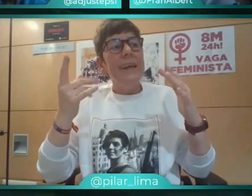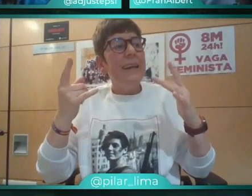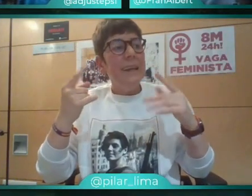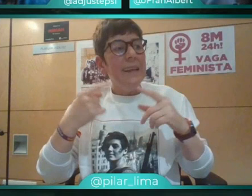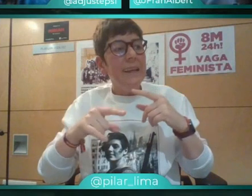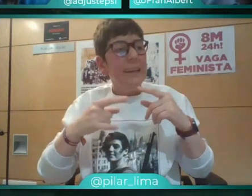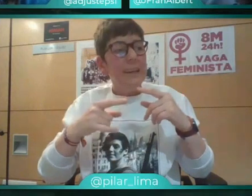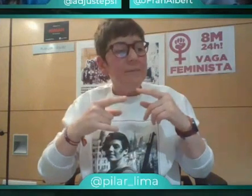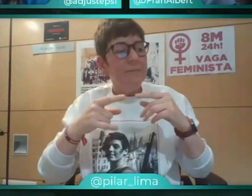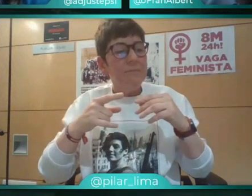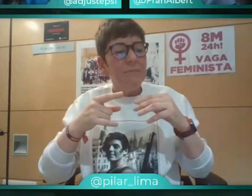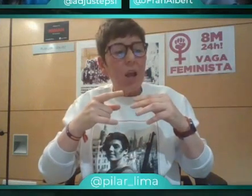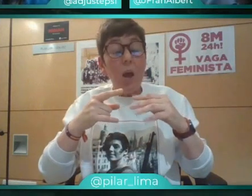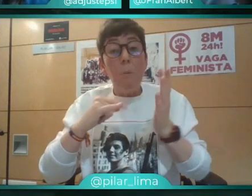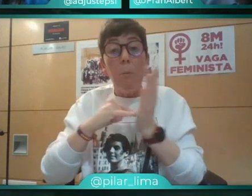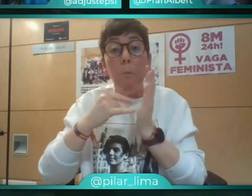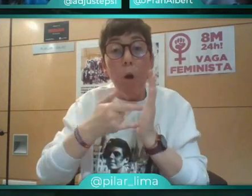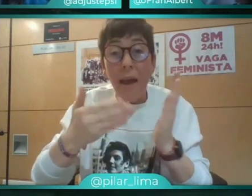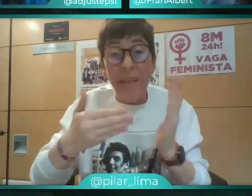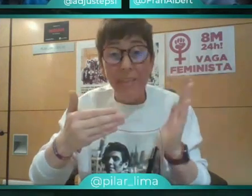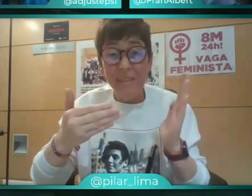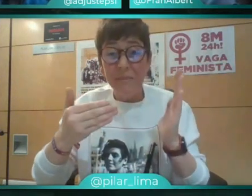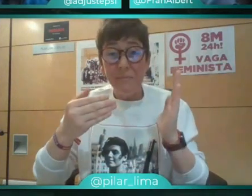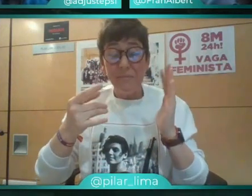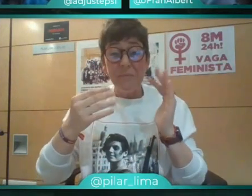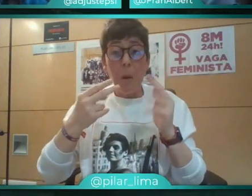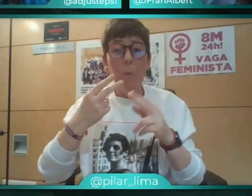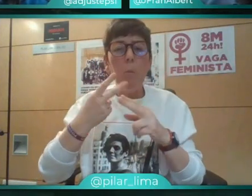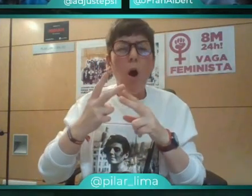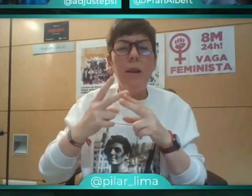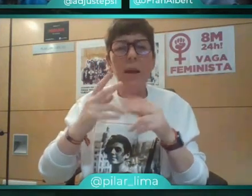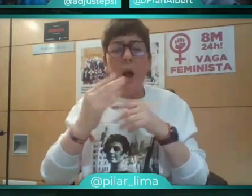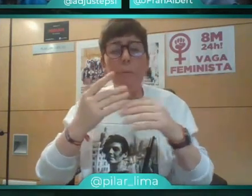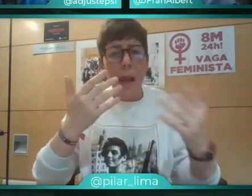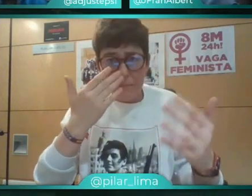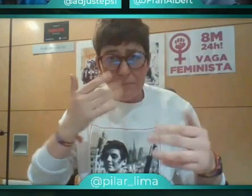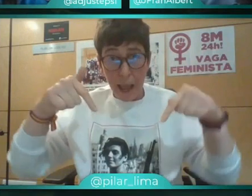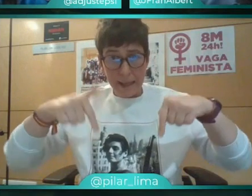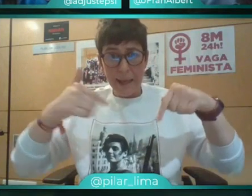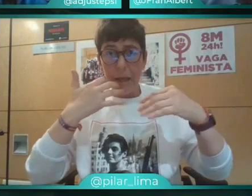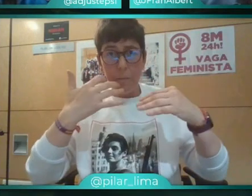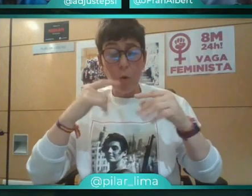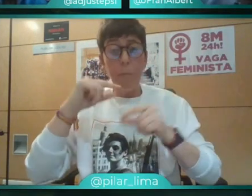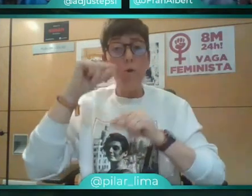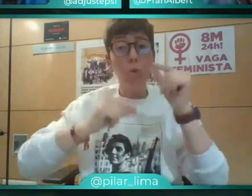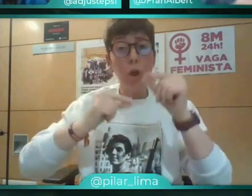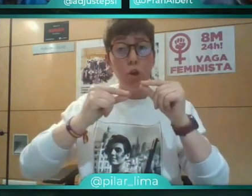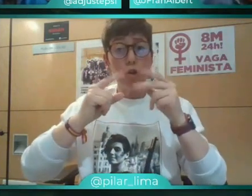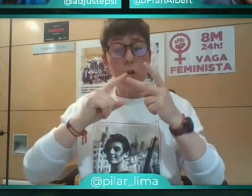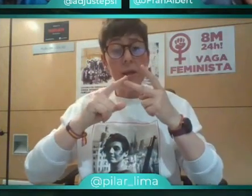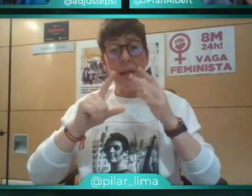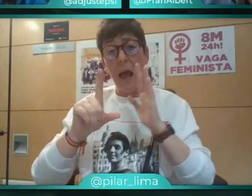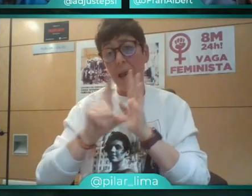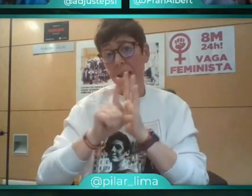y y no tienen proyecto no tienen políticas a ver